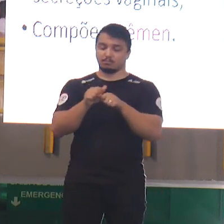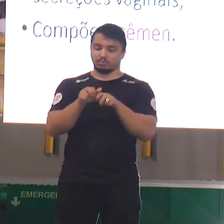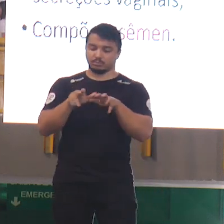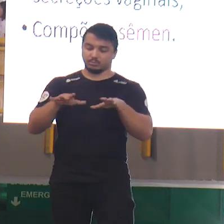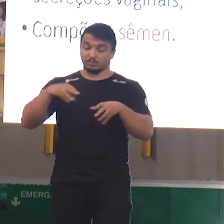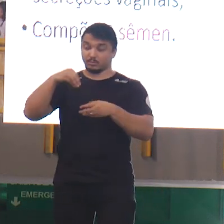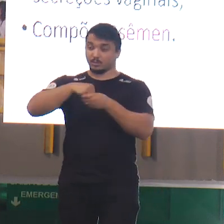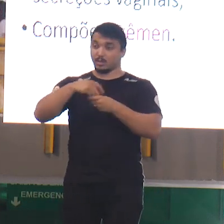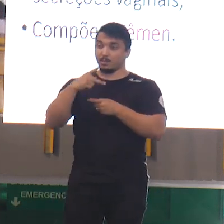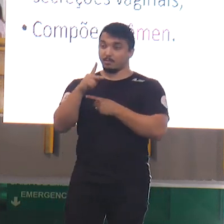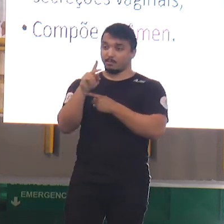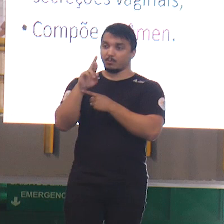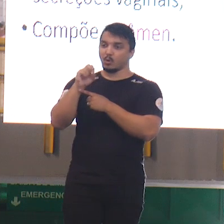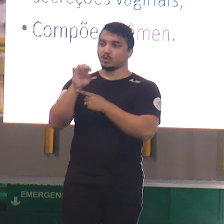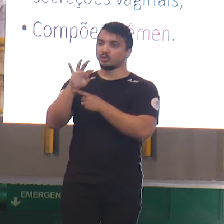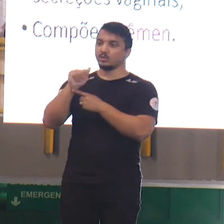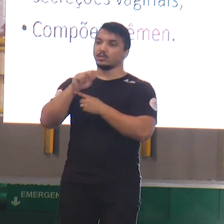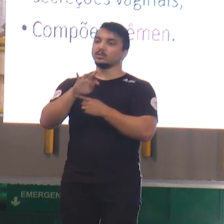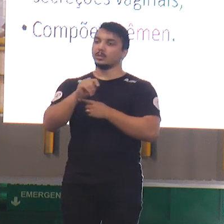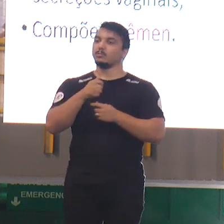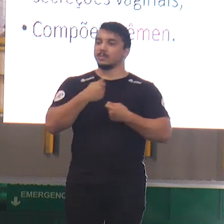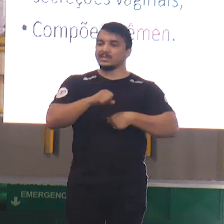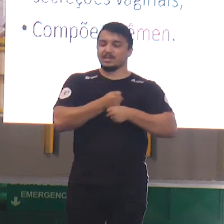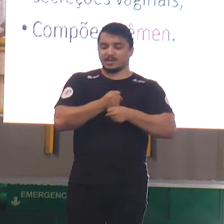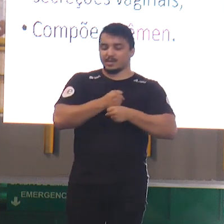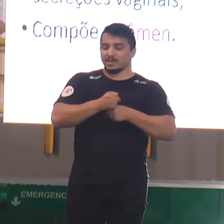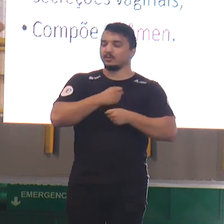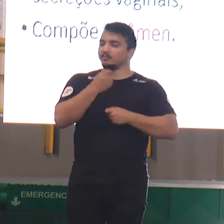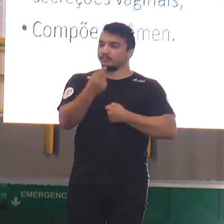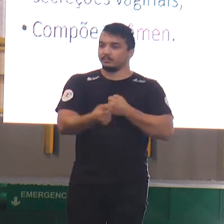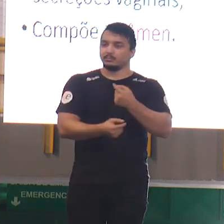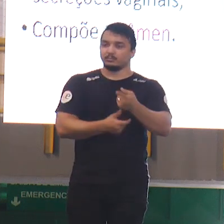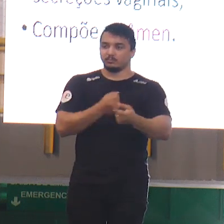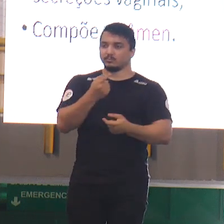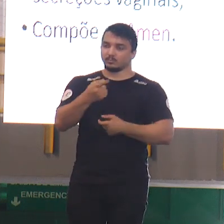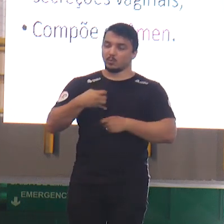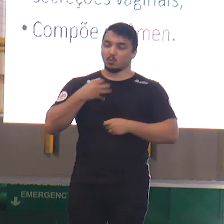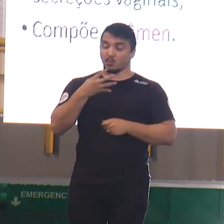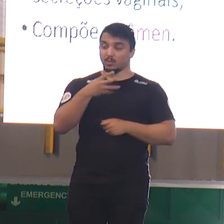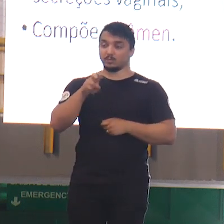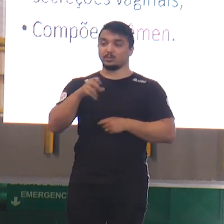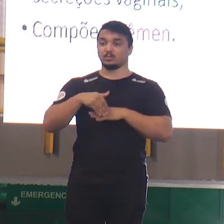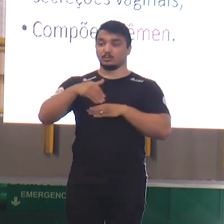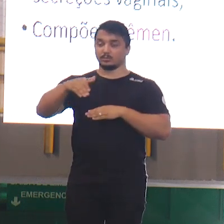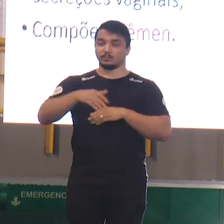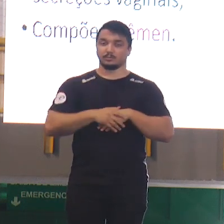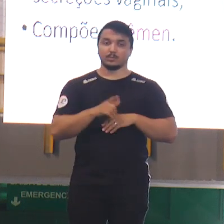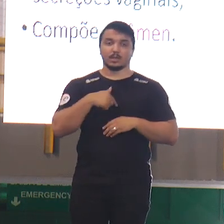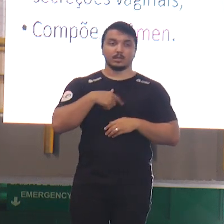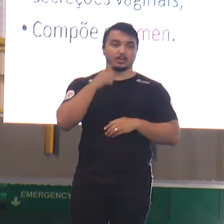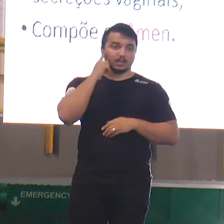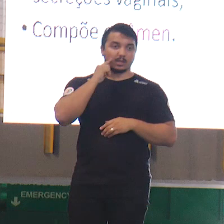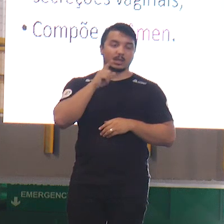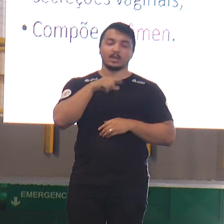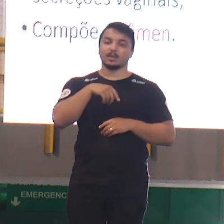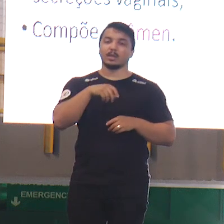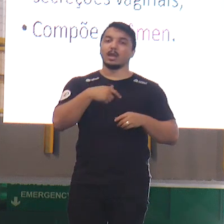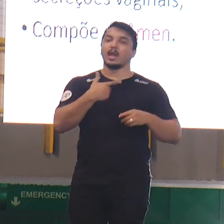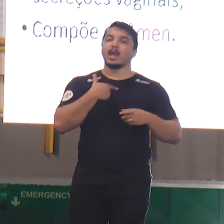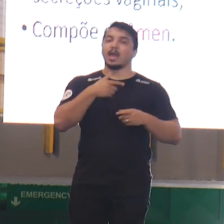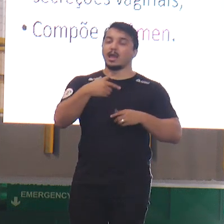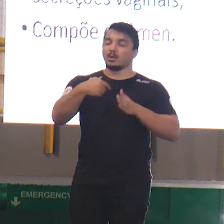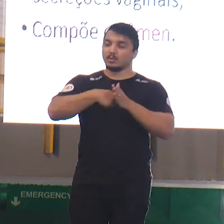da próstata tem que ser monitorada anualmente a partir dos 45 anos, através do exame chamado